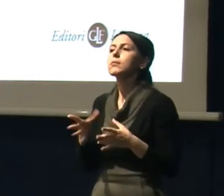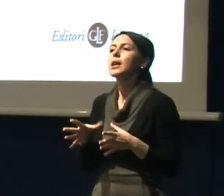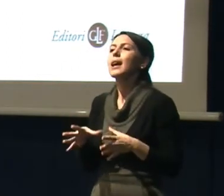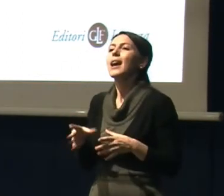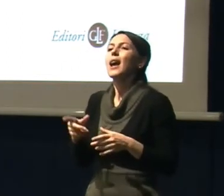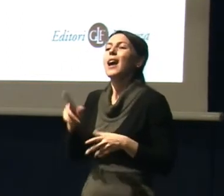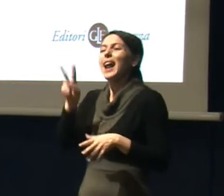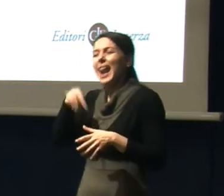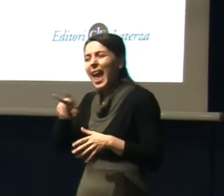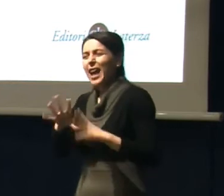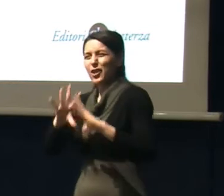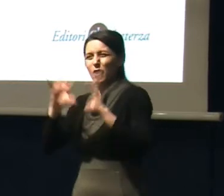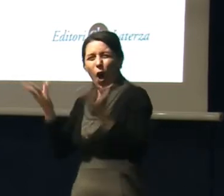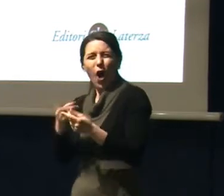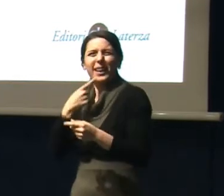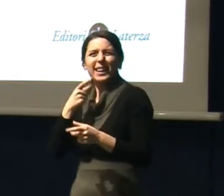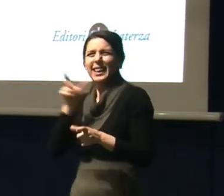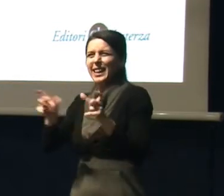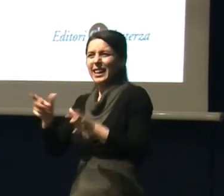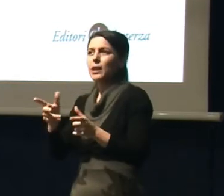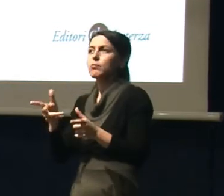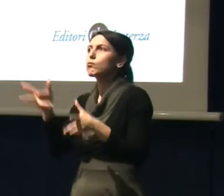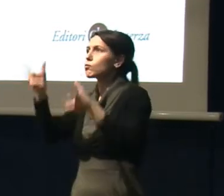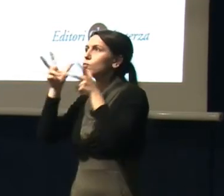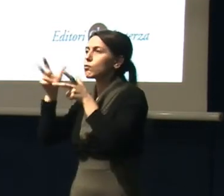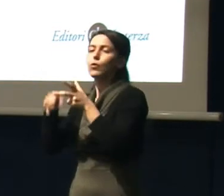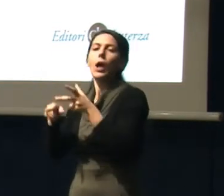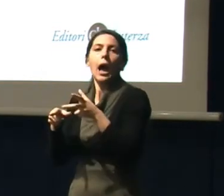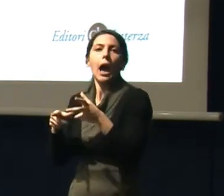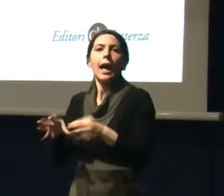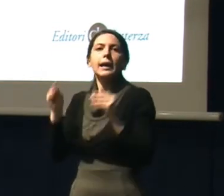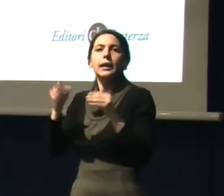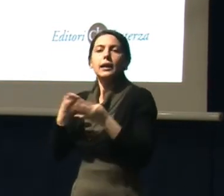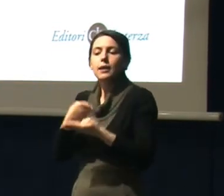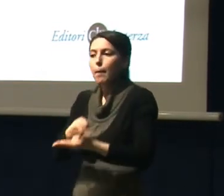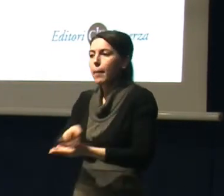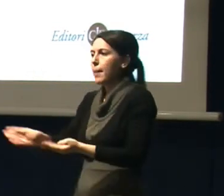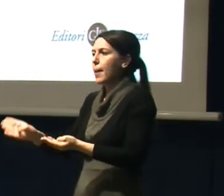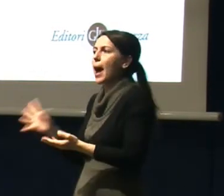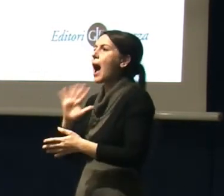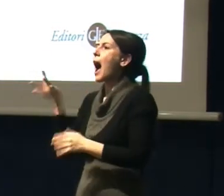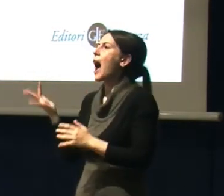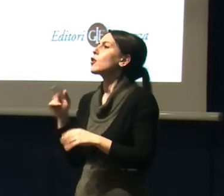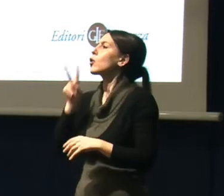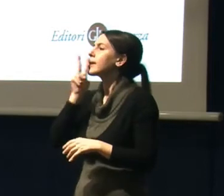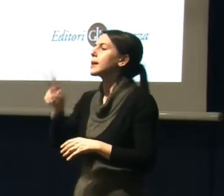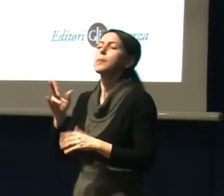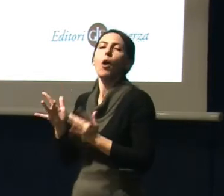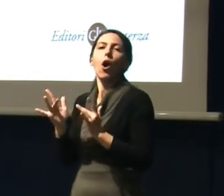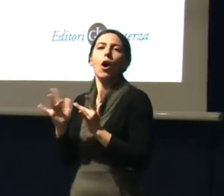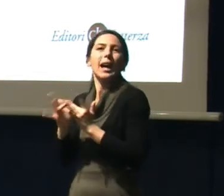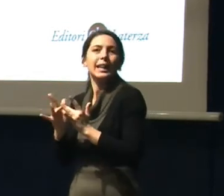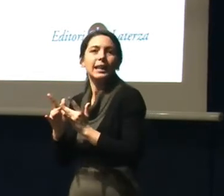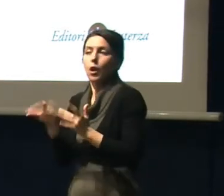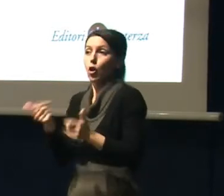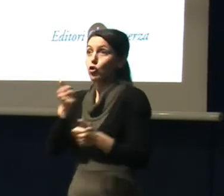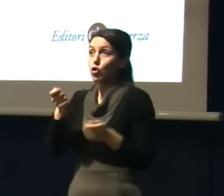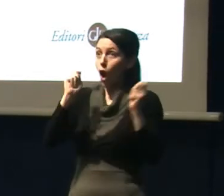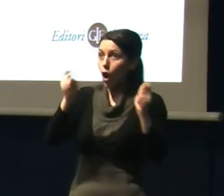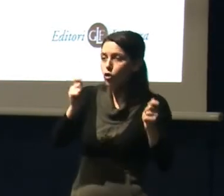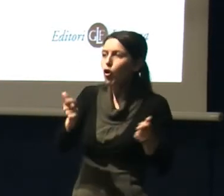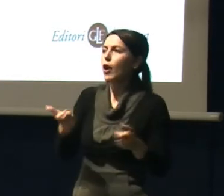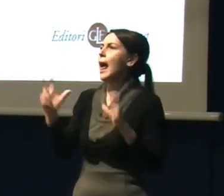l'audience si sia allargata molto frammentata su tutta una pletora di altri supporti digitali che non sono soltanto i giornali cartacei